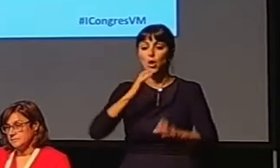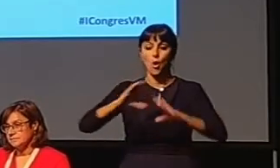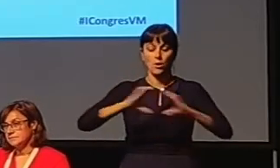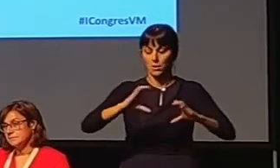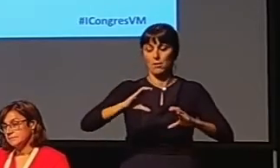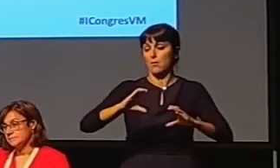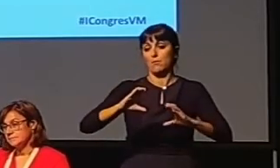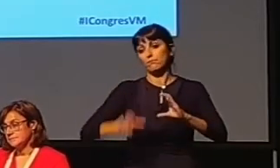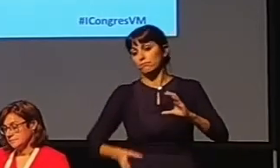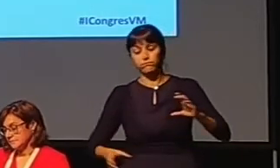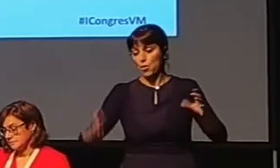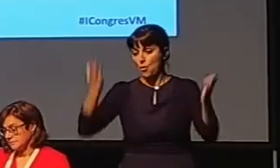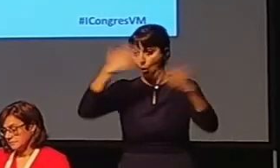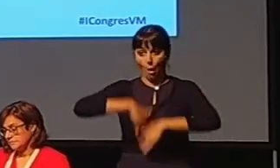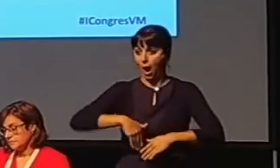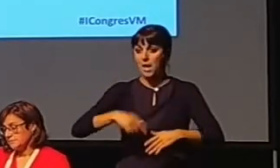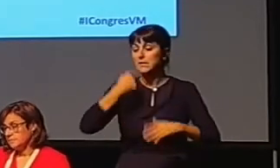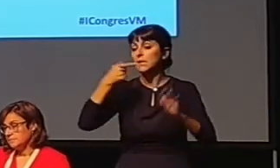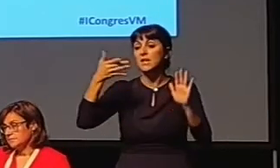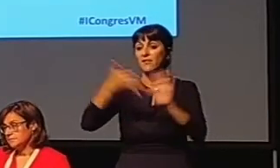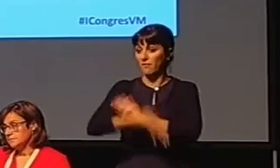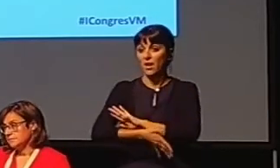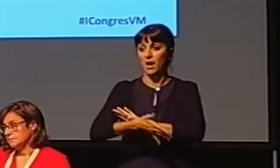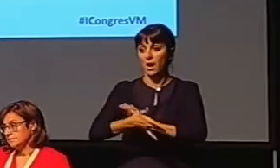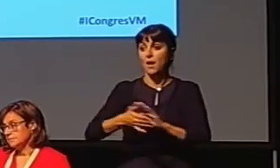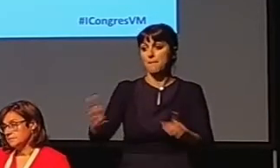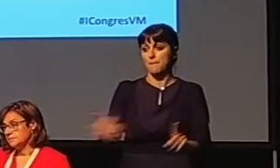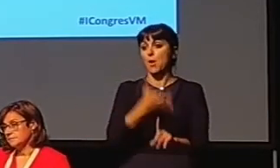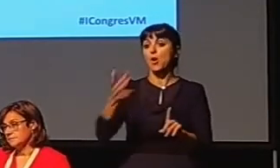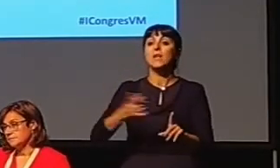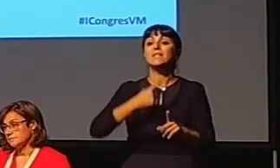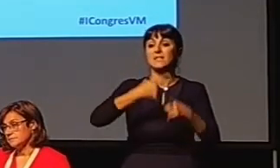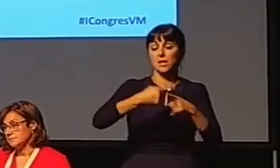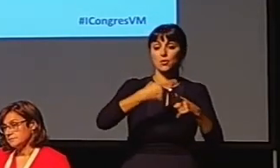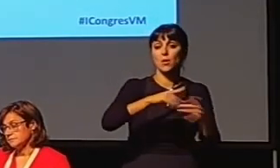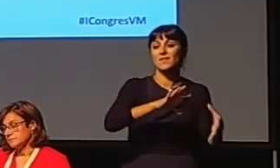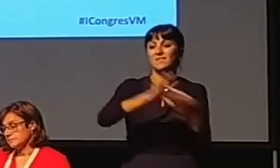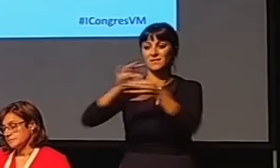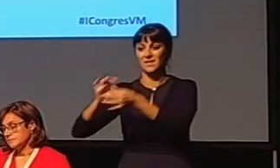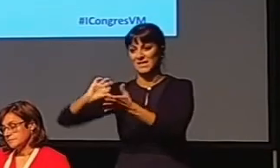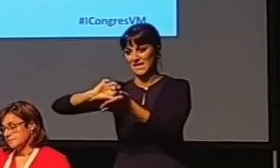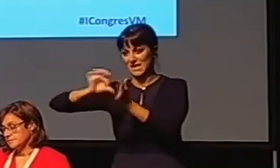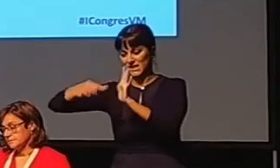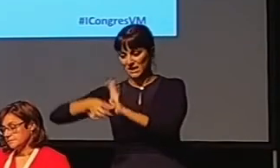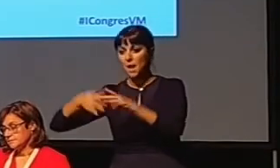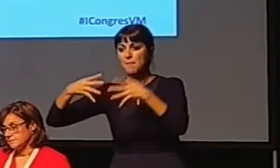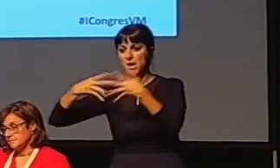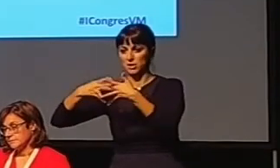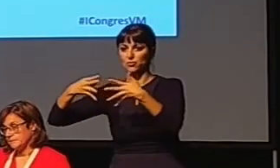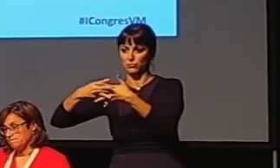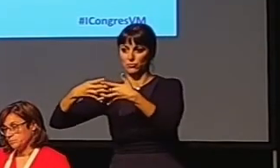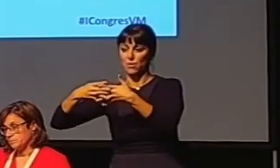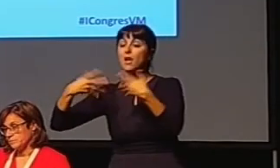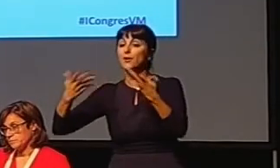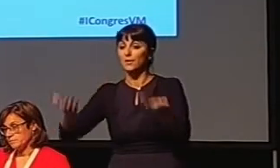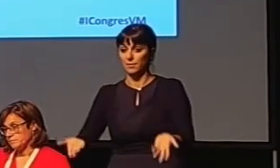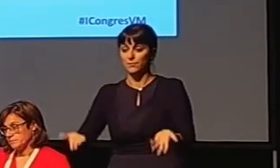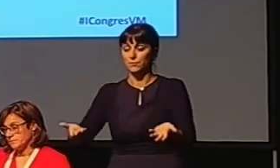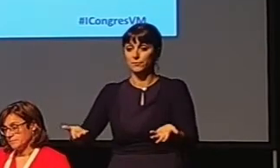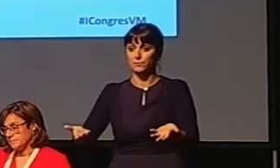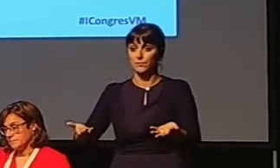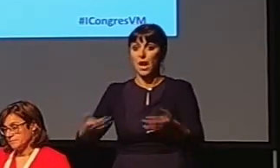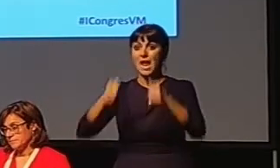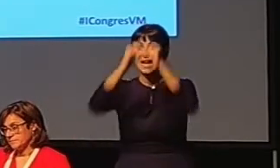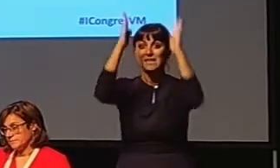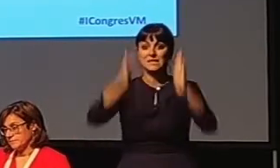precisament perquè la violència sexual té que veure amb l'estructura del sistema. Per tant, les institucions